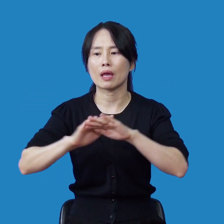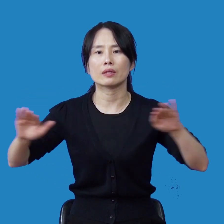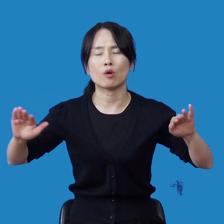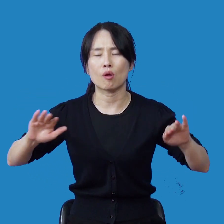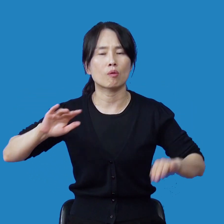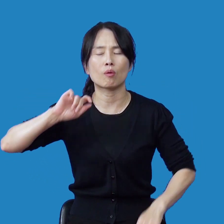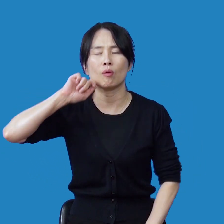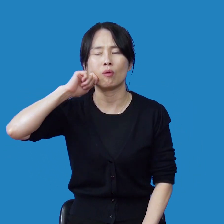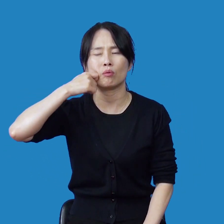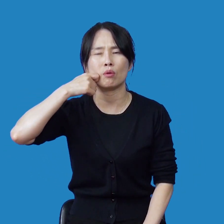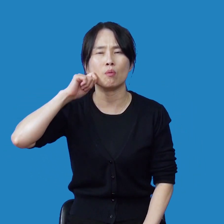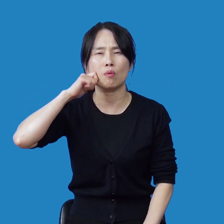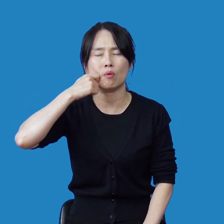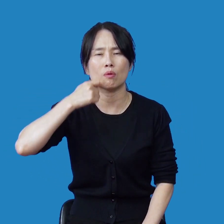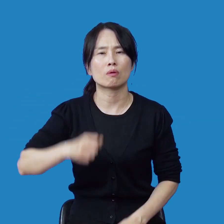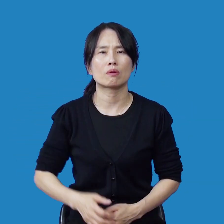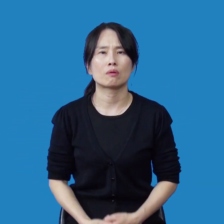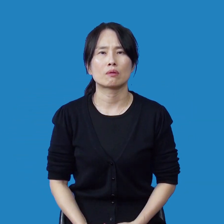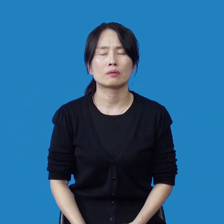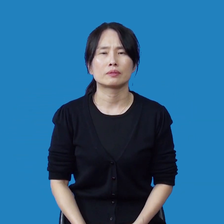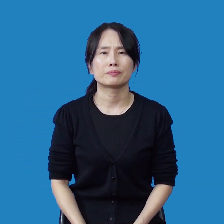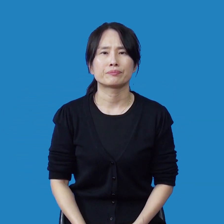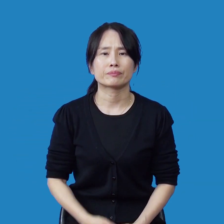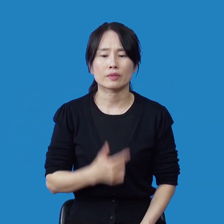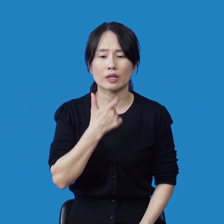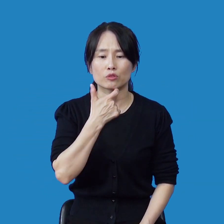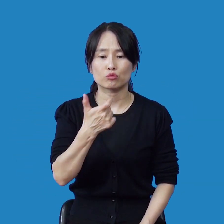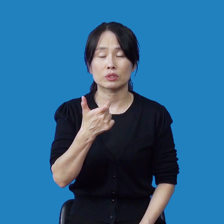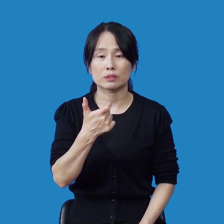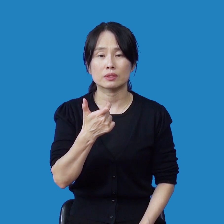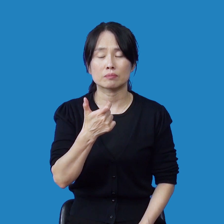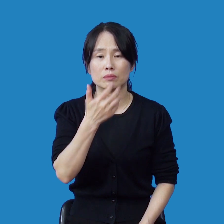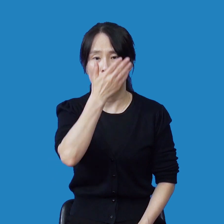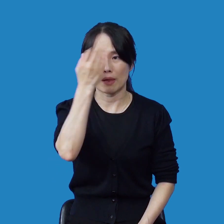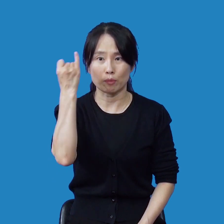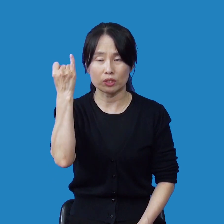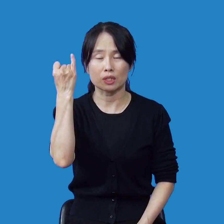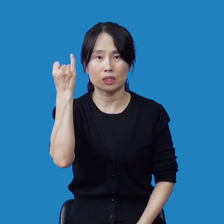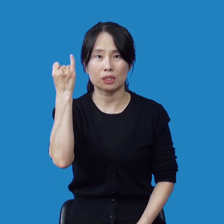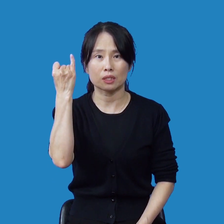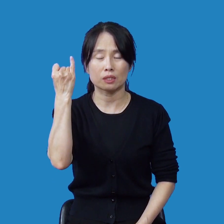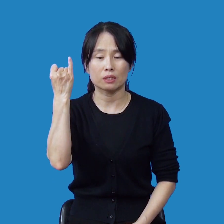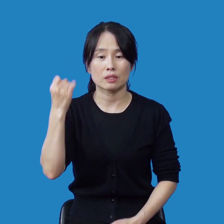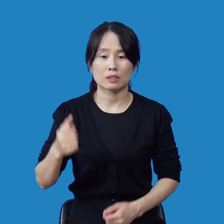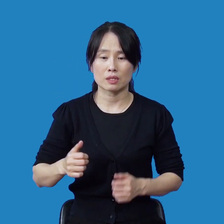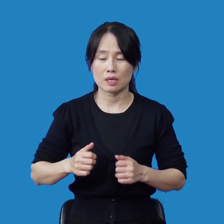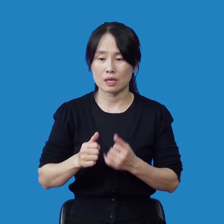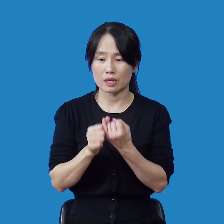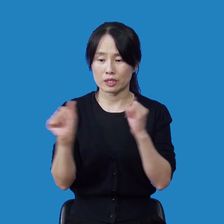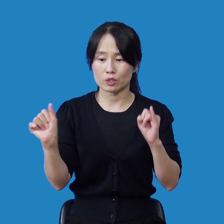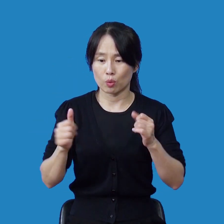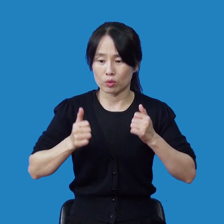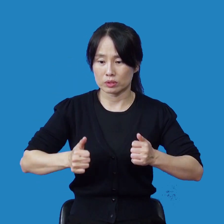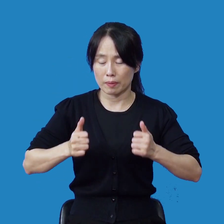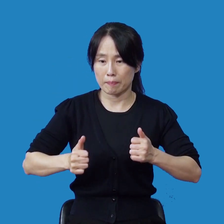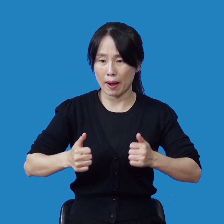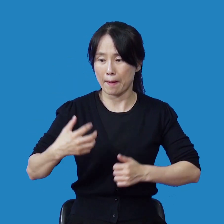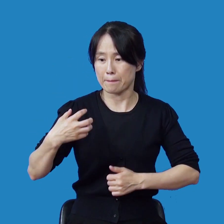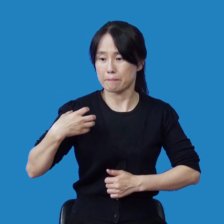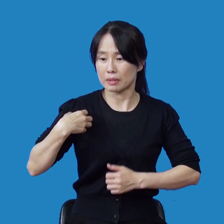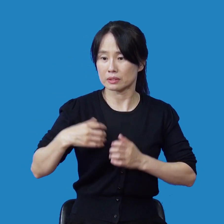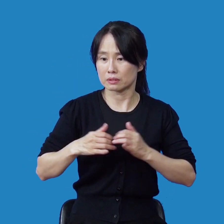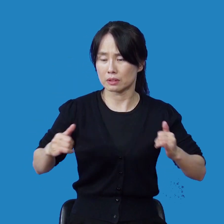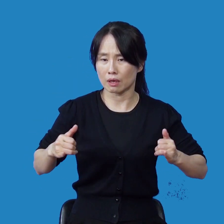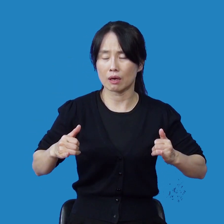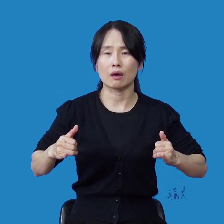없습니다. 한 60대 할머니 이혼 재판을 맡은 판사가 아직 결혼도 못 시킨